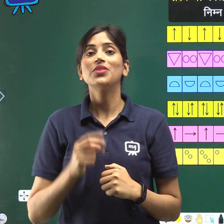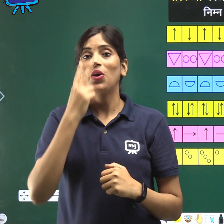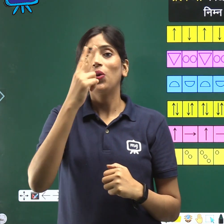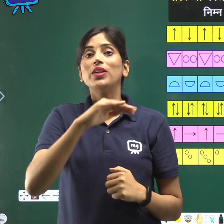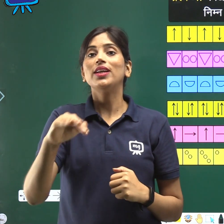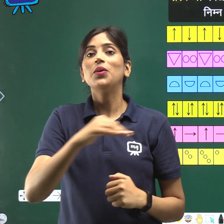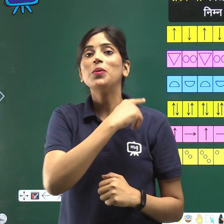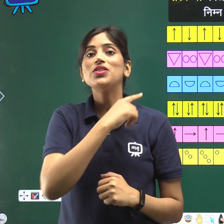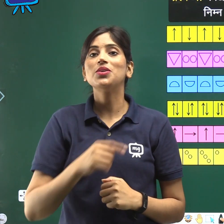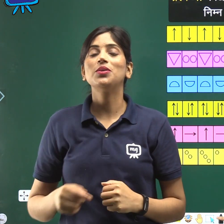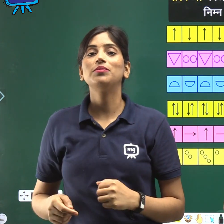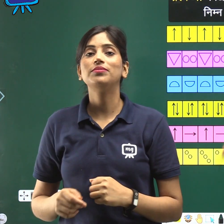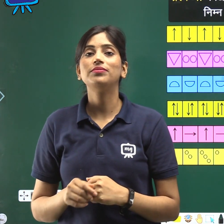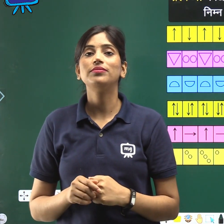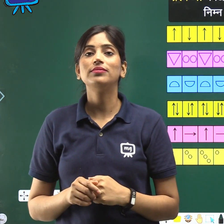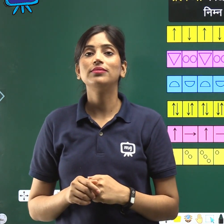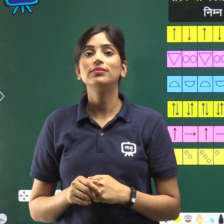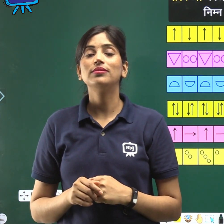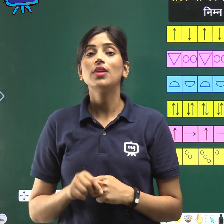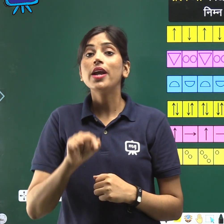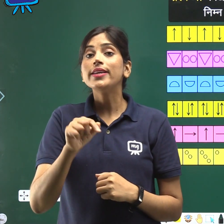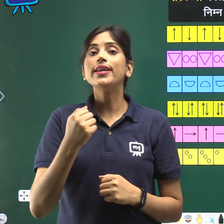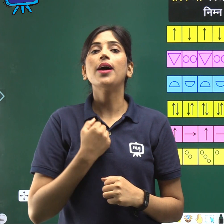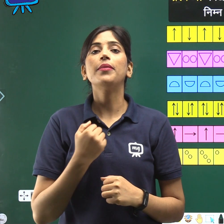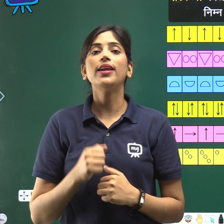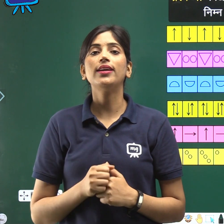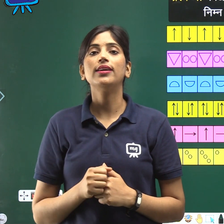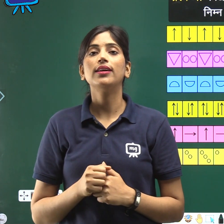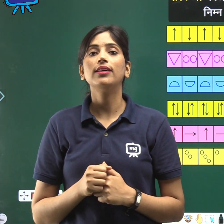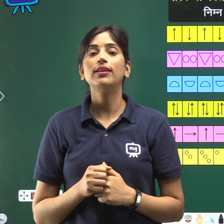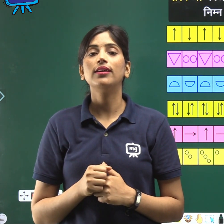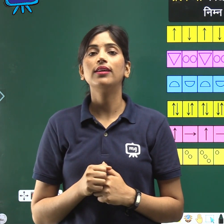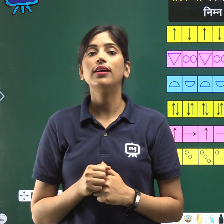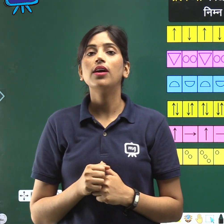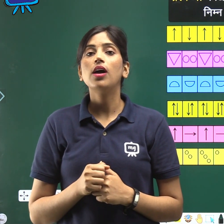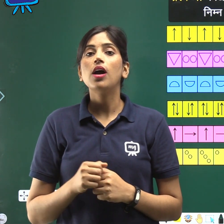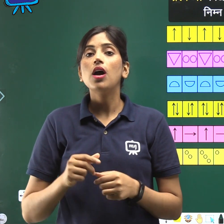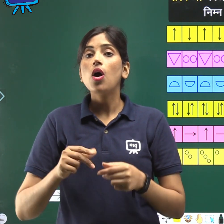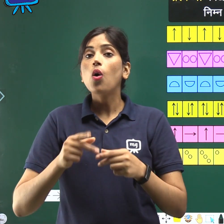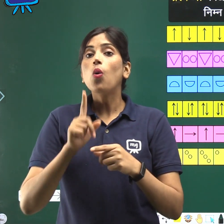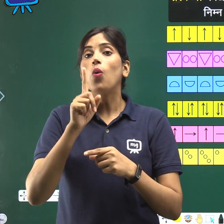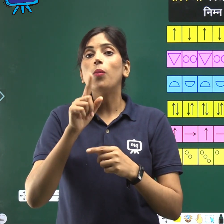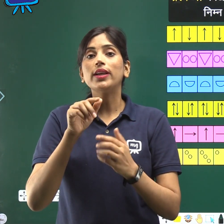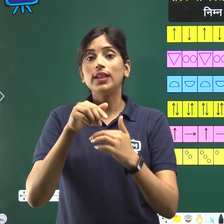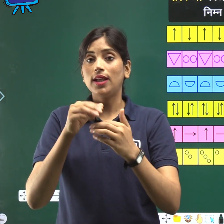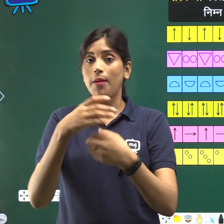देखो बच्चों, ये हमने ऊपर की तरफ बनाया।